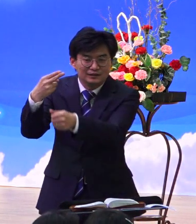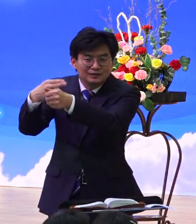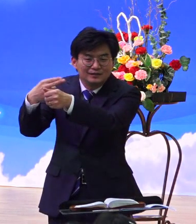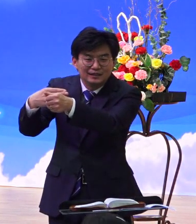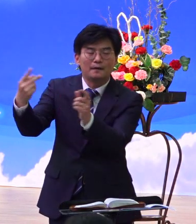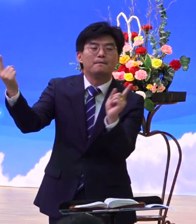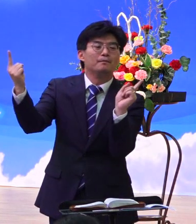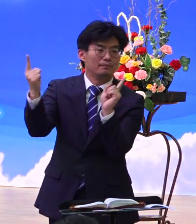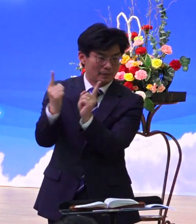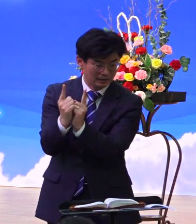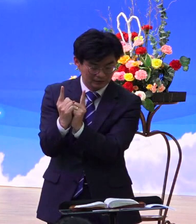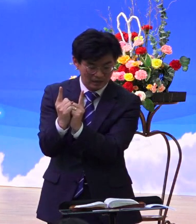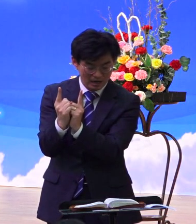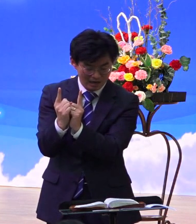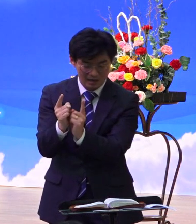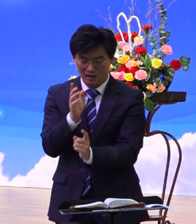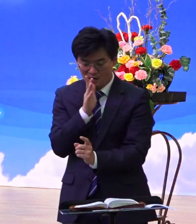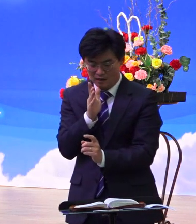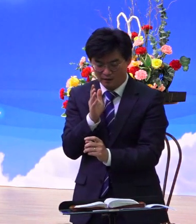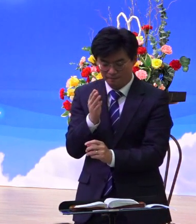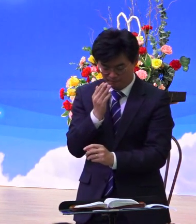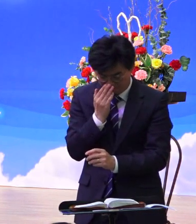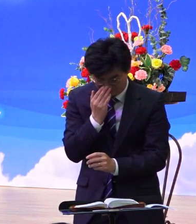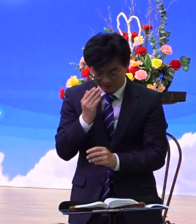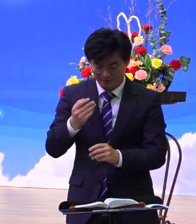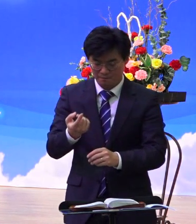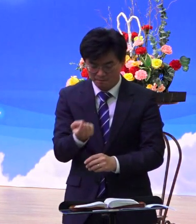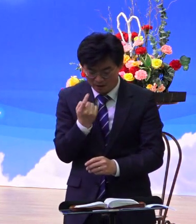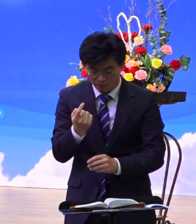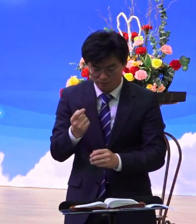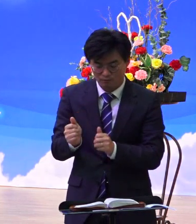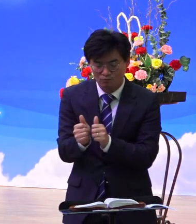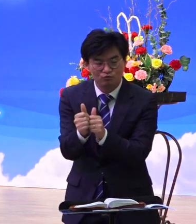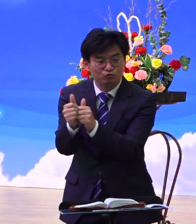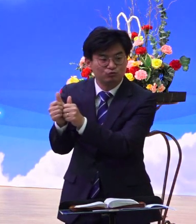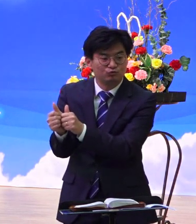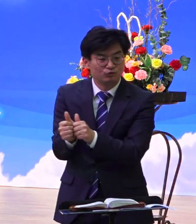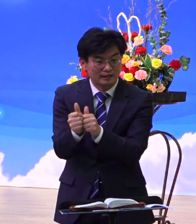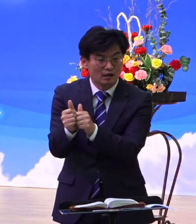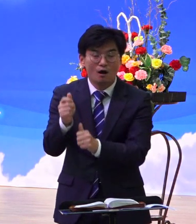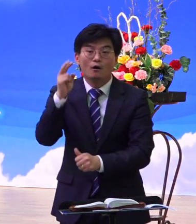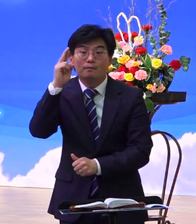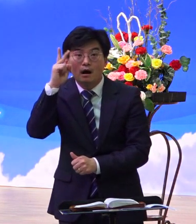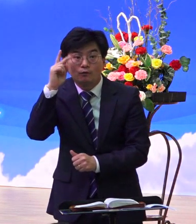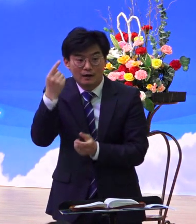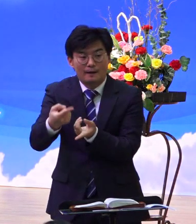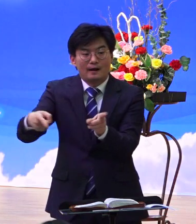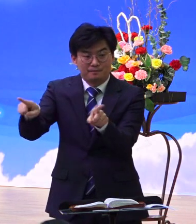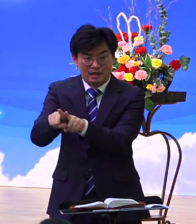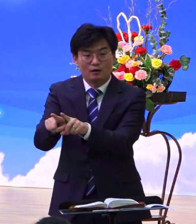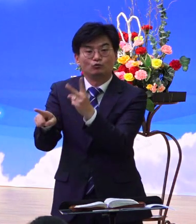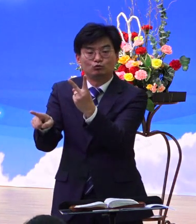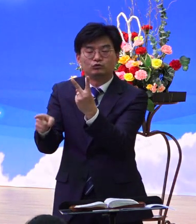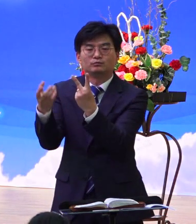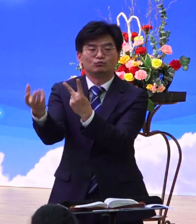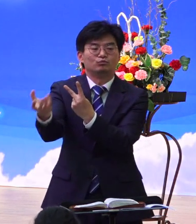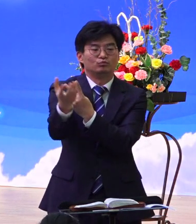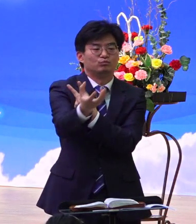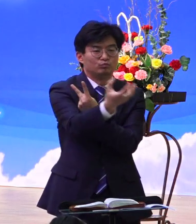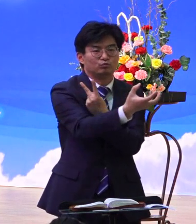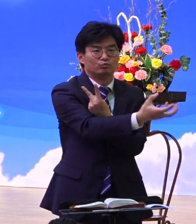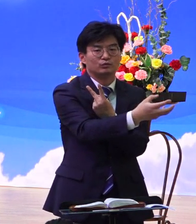바울의 동역자로 성경에 등장합니다. 그래서 바울과 함께 소아시아 지역, 헬라, 또 마게도냐, 로마